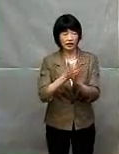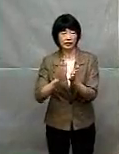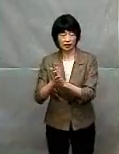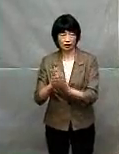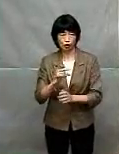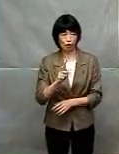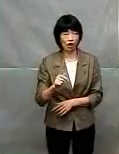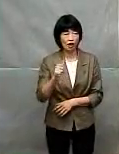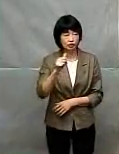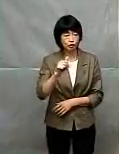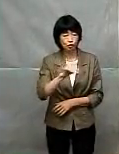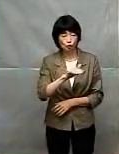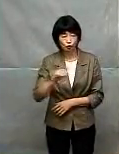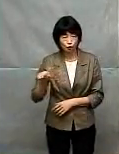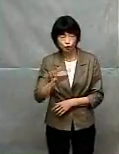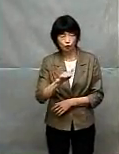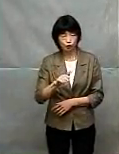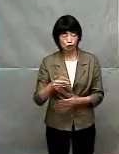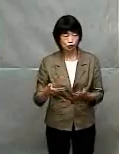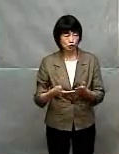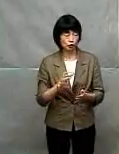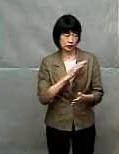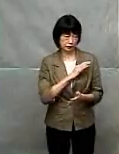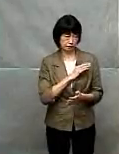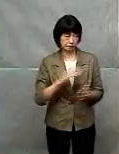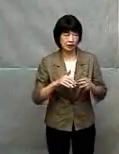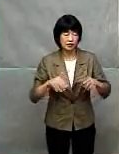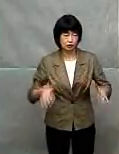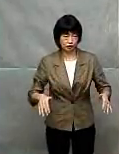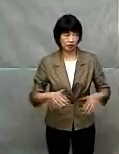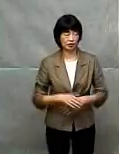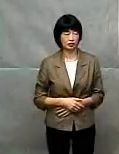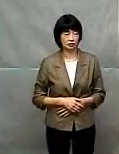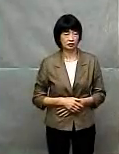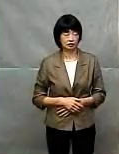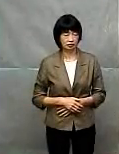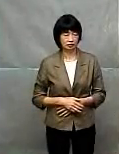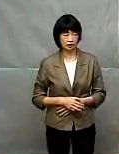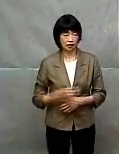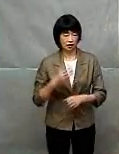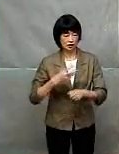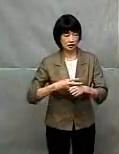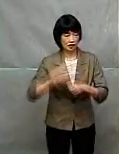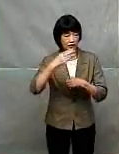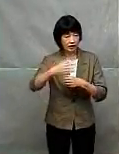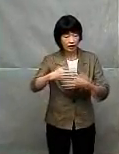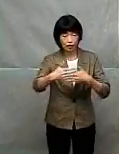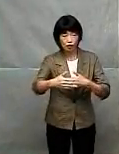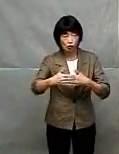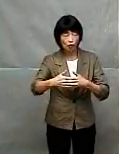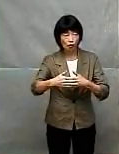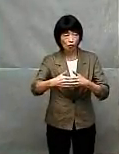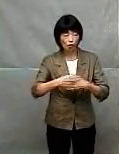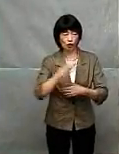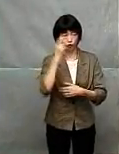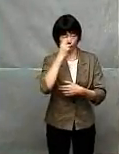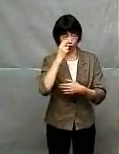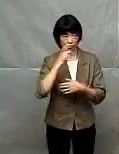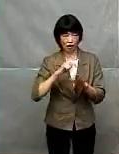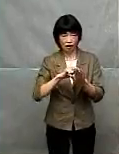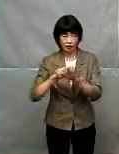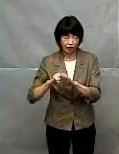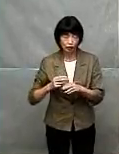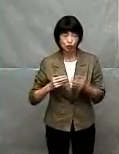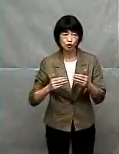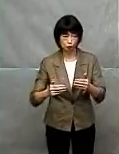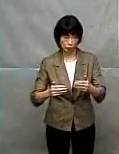長級職員を構成員とし、今年度から3カ年を目途に調査検討を行っていく予